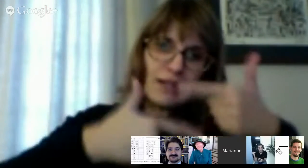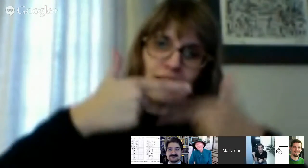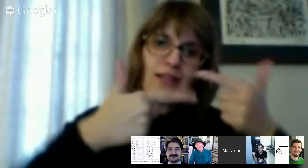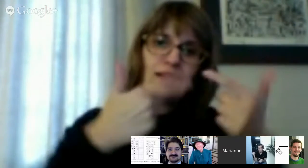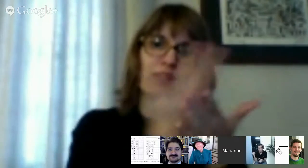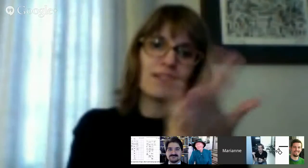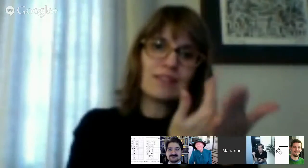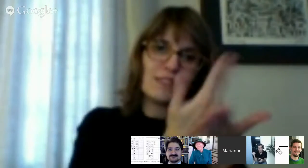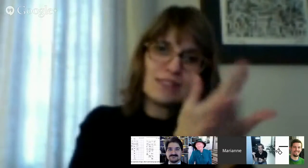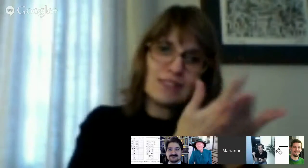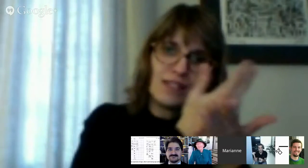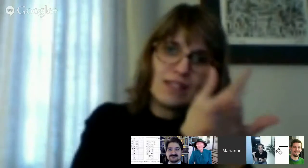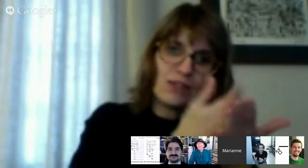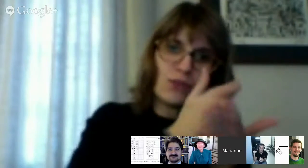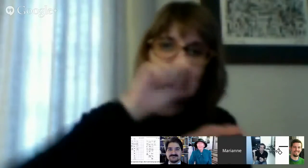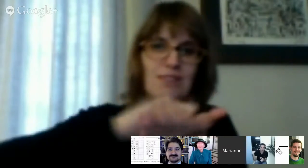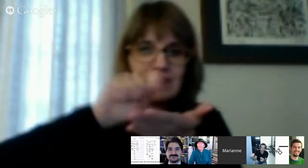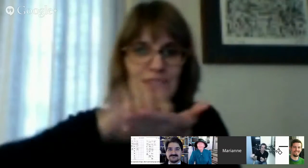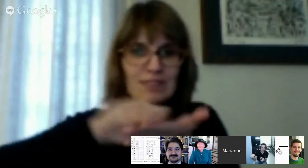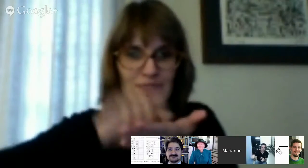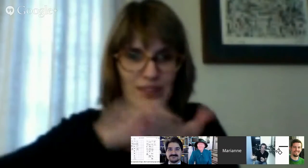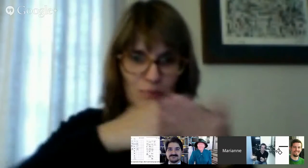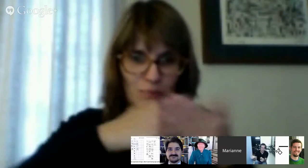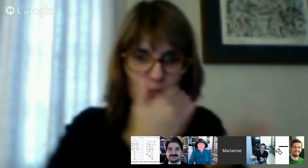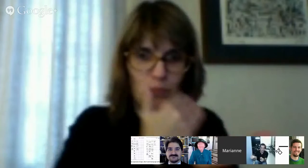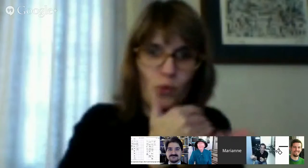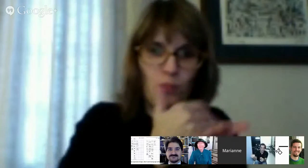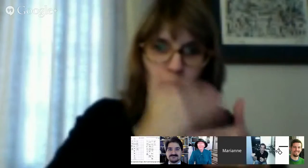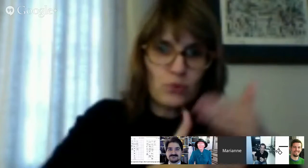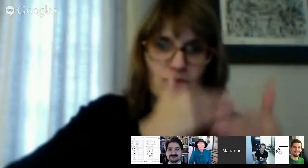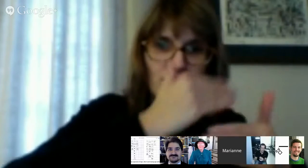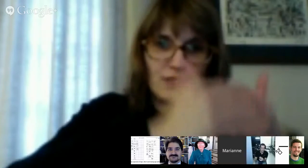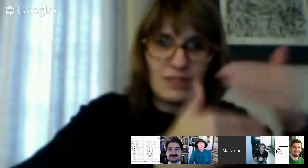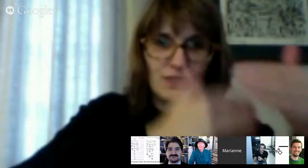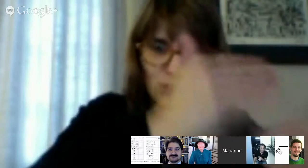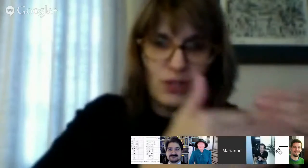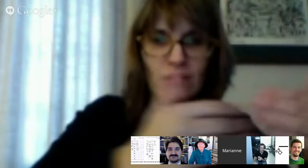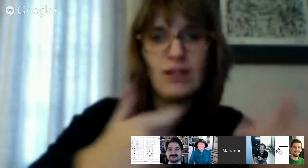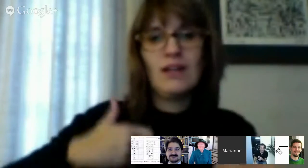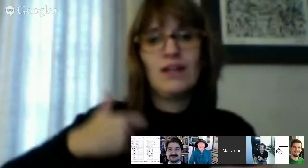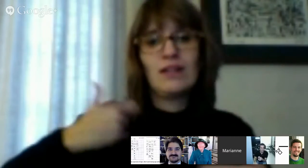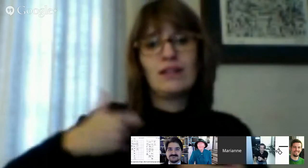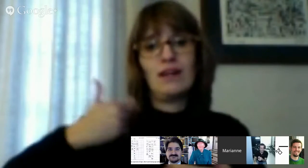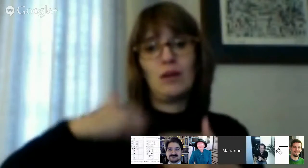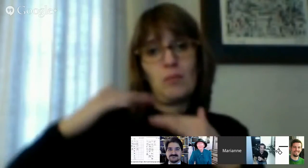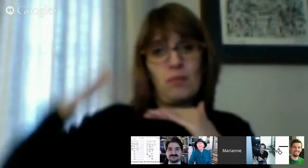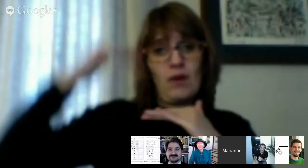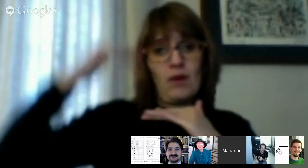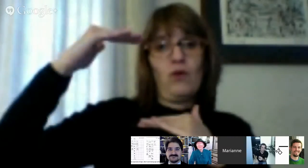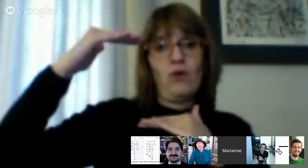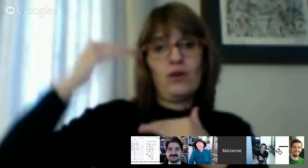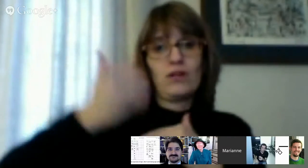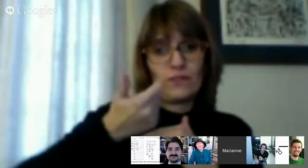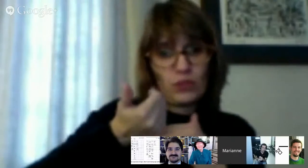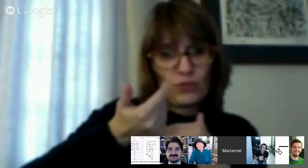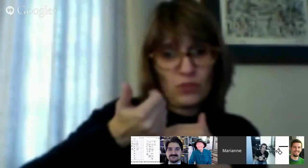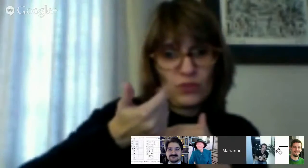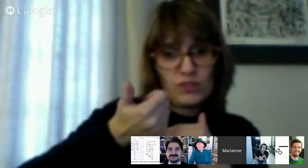com uma idade mais avançada. Isso nós podemos perceber o que nós fizemos. Nós